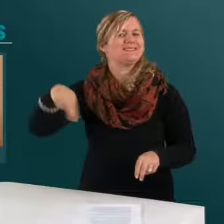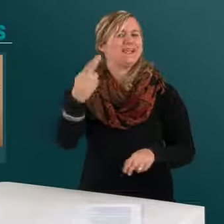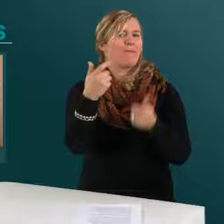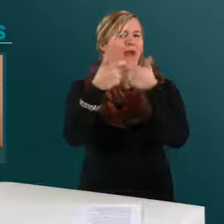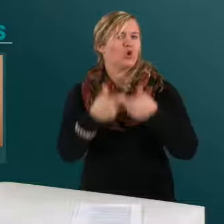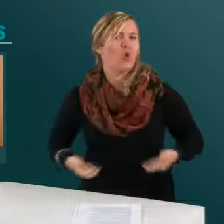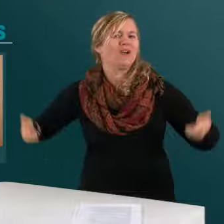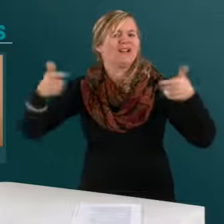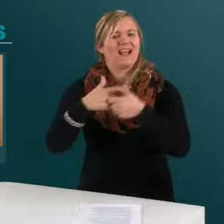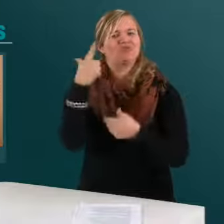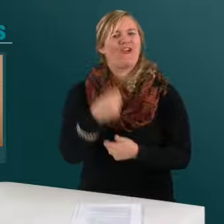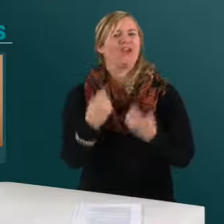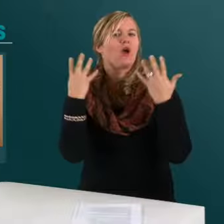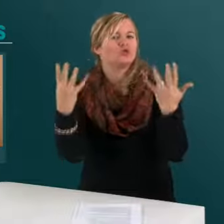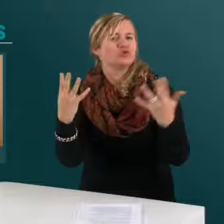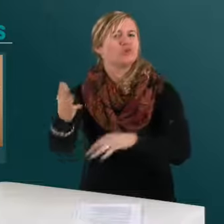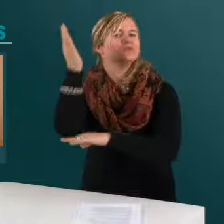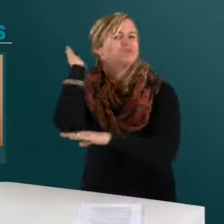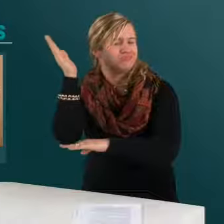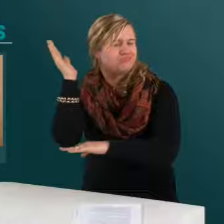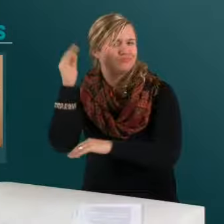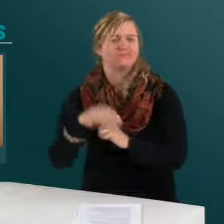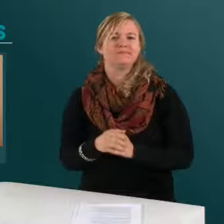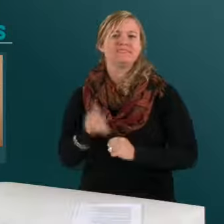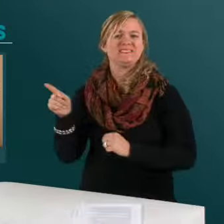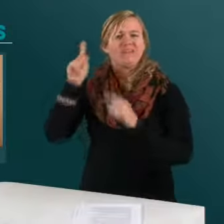fordert schon lange die bildung neue methode einzuführen